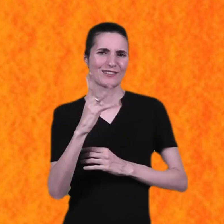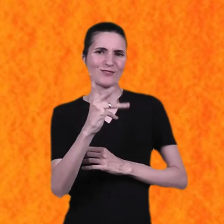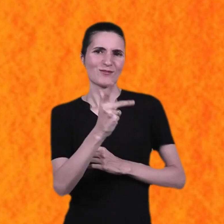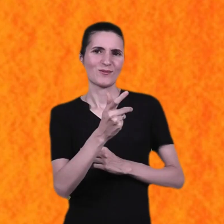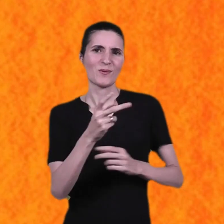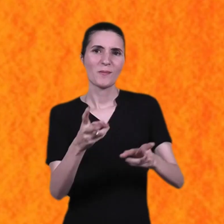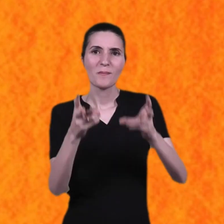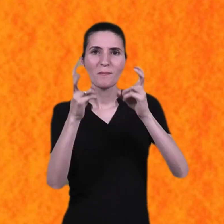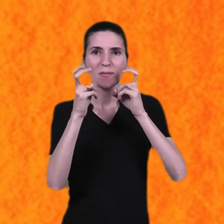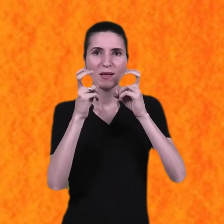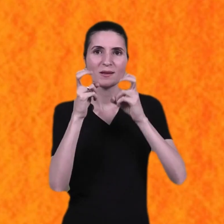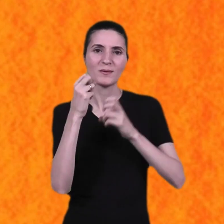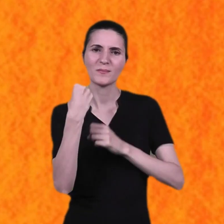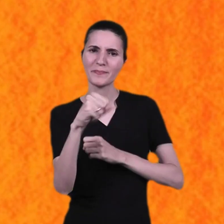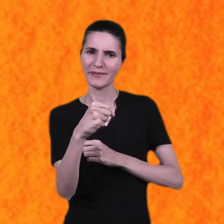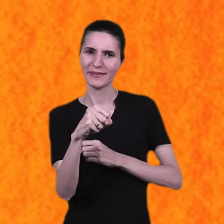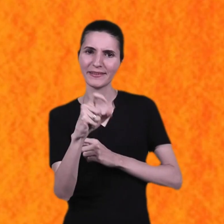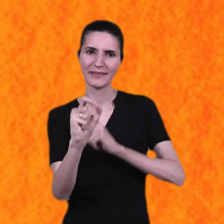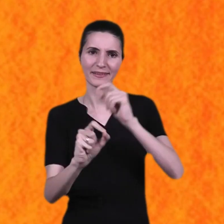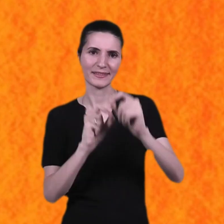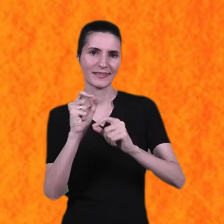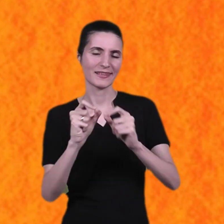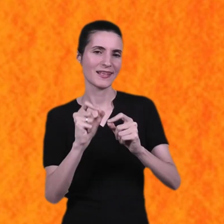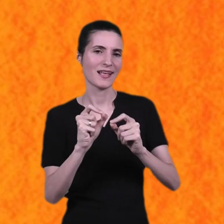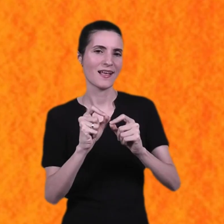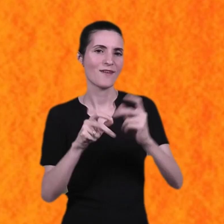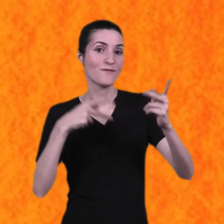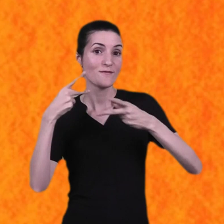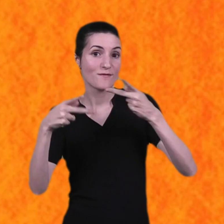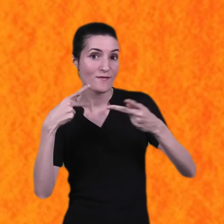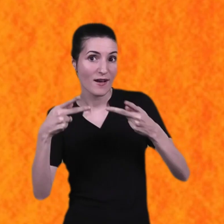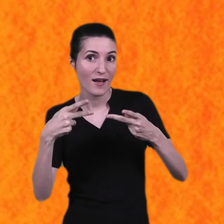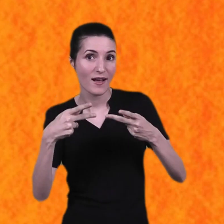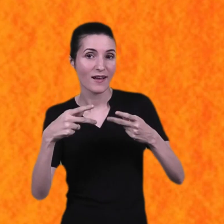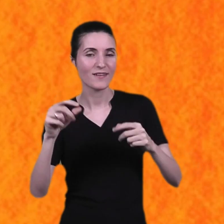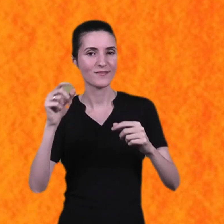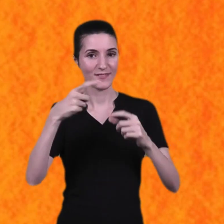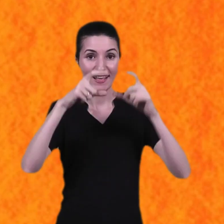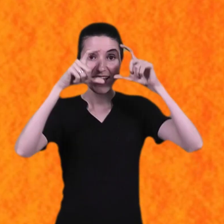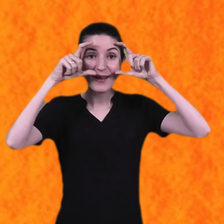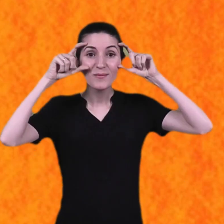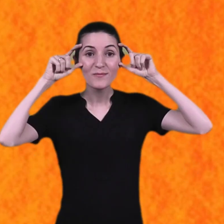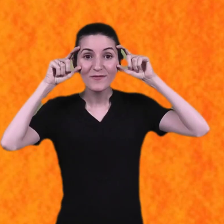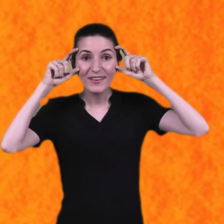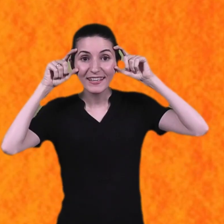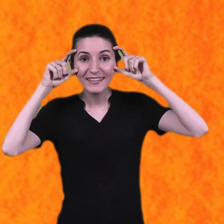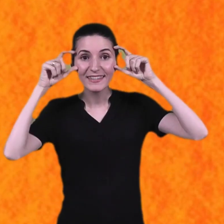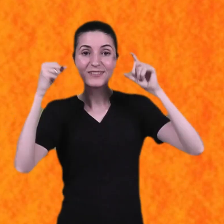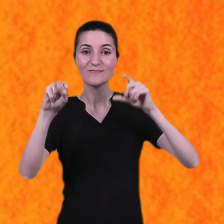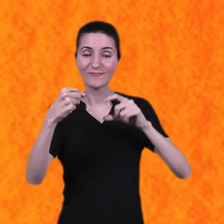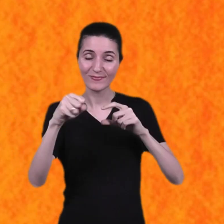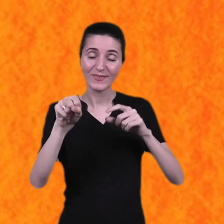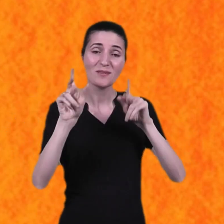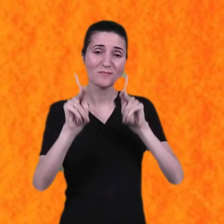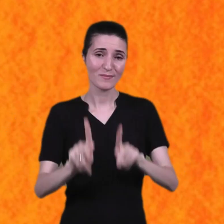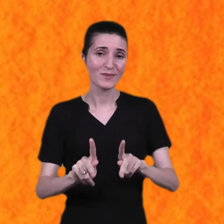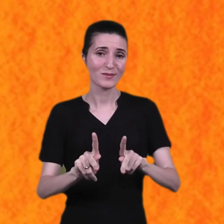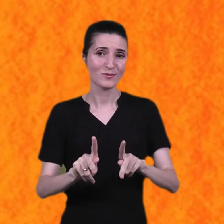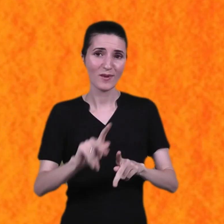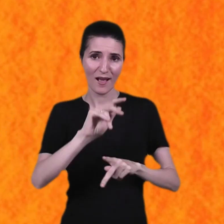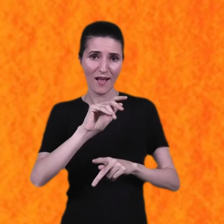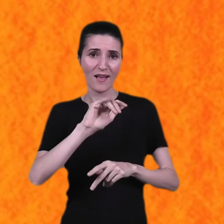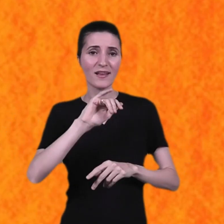todos percebam a necessidade da audiodescrição? Eu estou na minha mão com uma venda, Aham. E seria